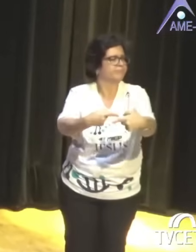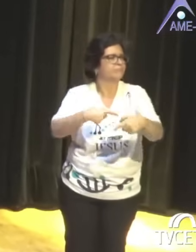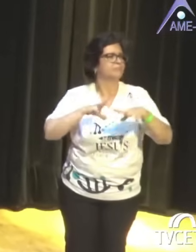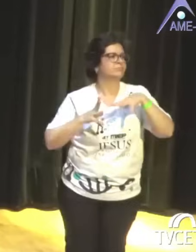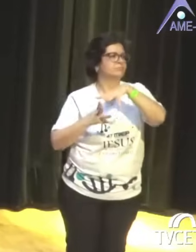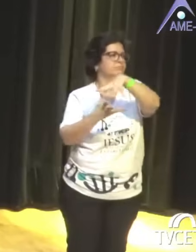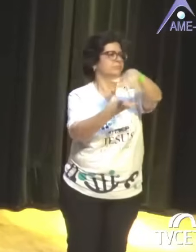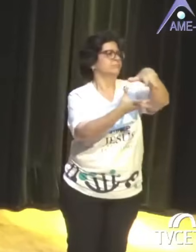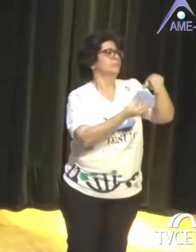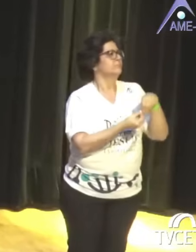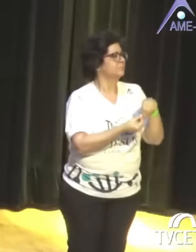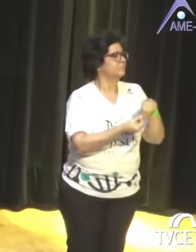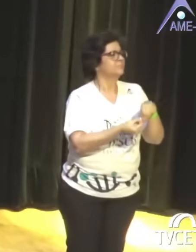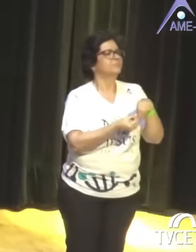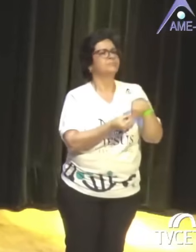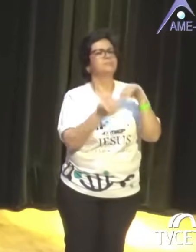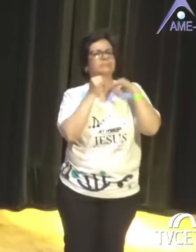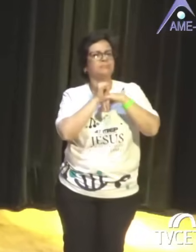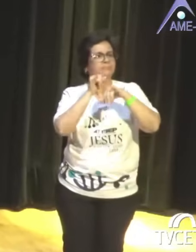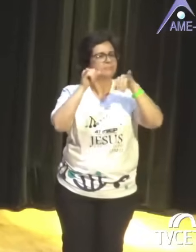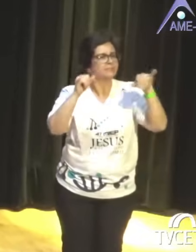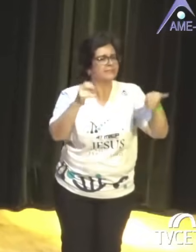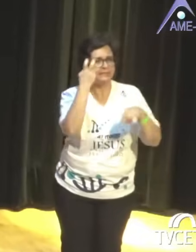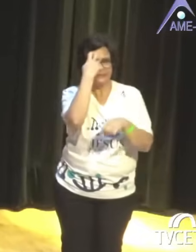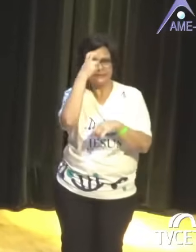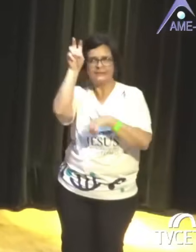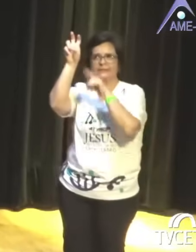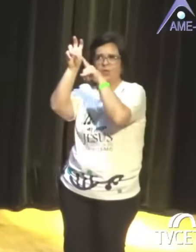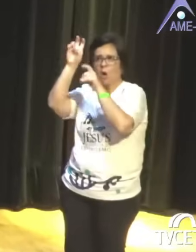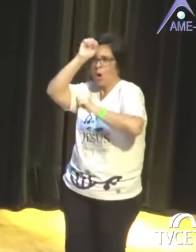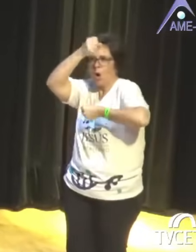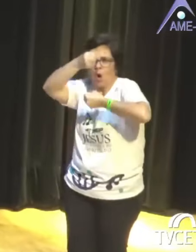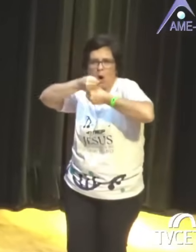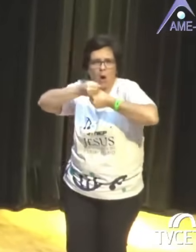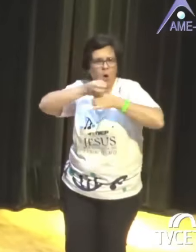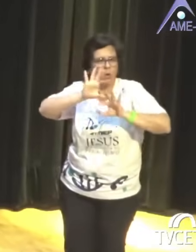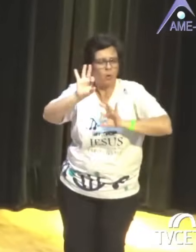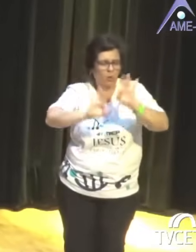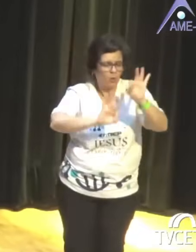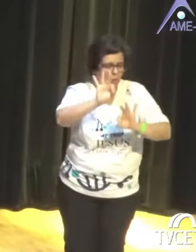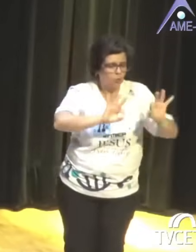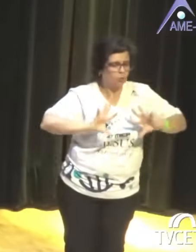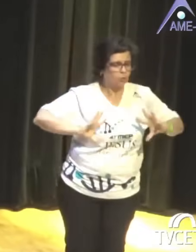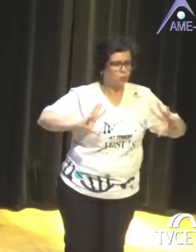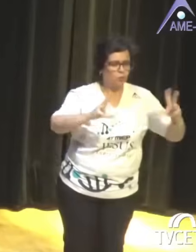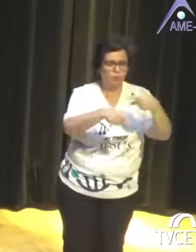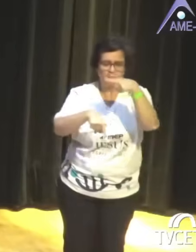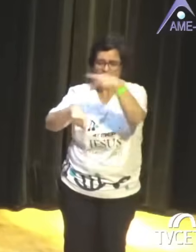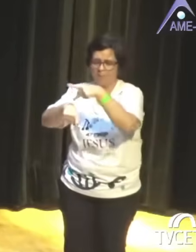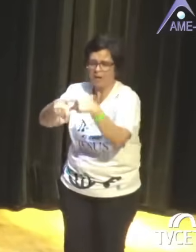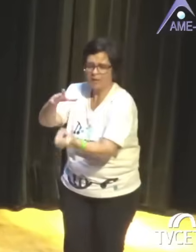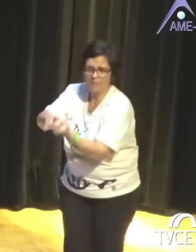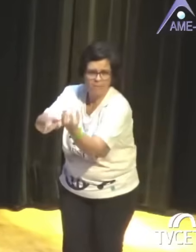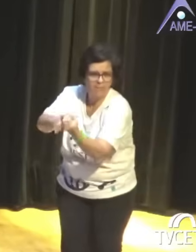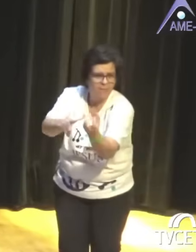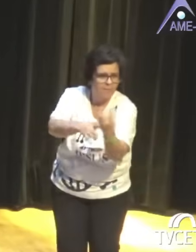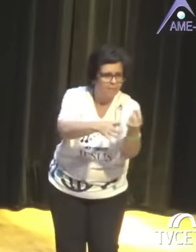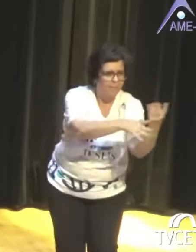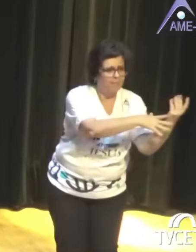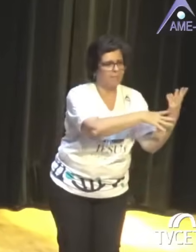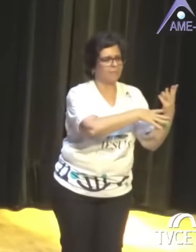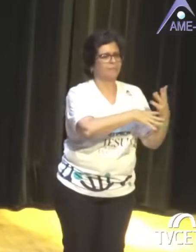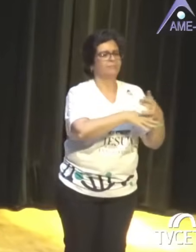Terra eu tô te dizendo que uma inteligência coordenou todo o processo de formação geológica do